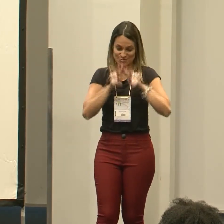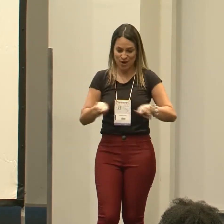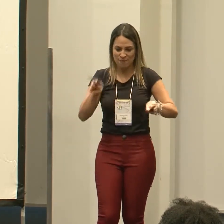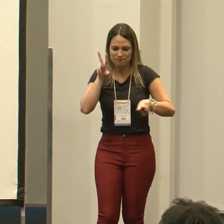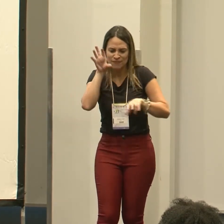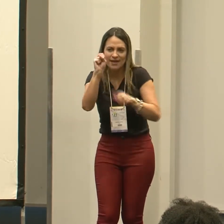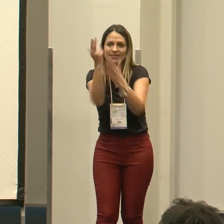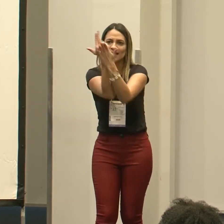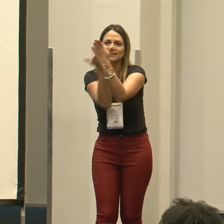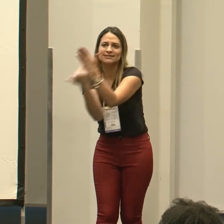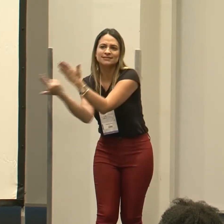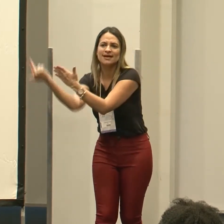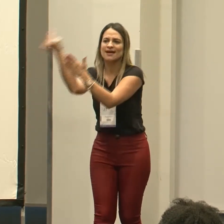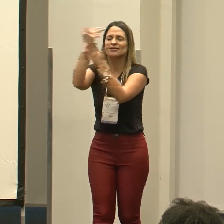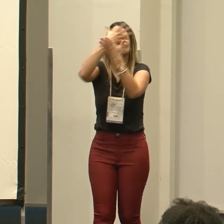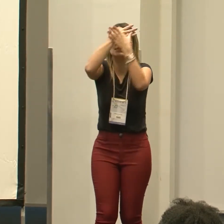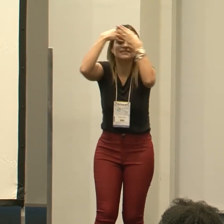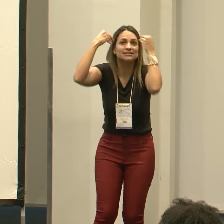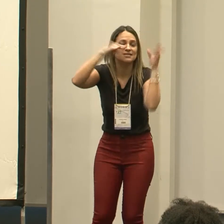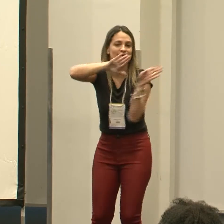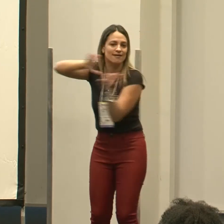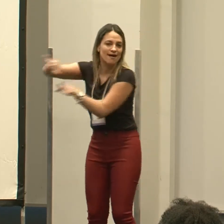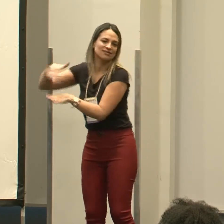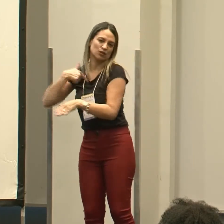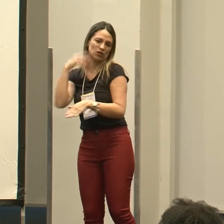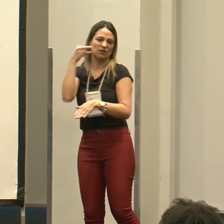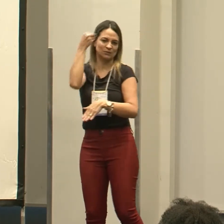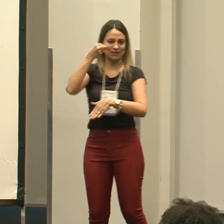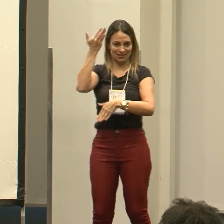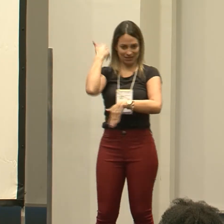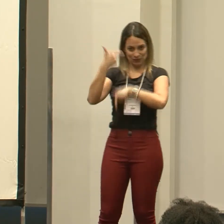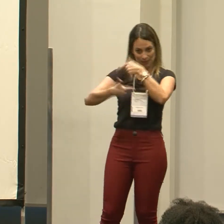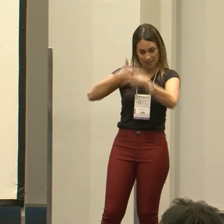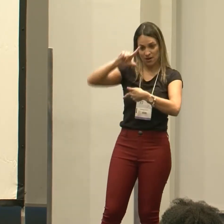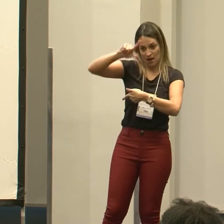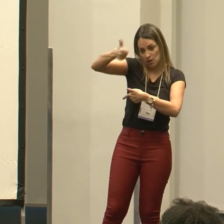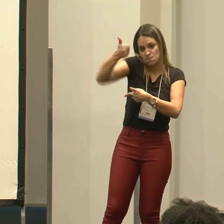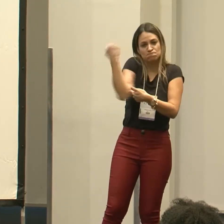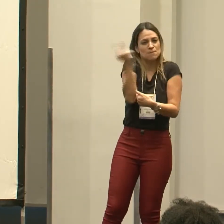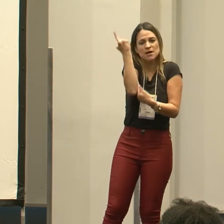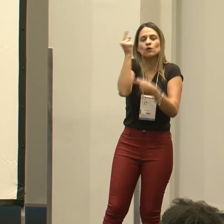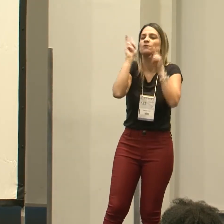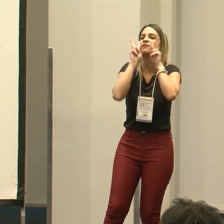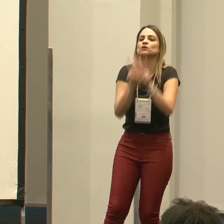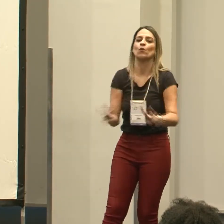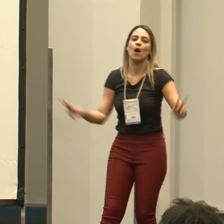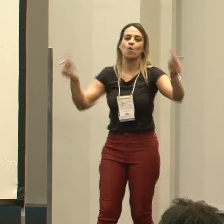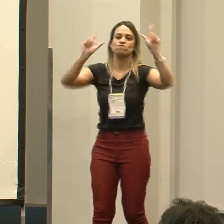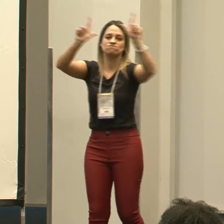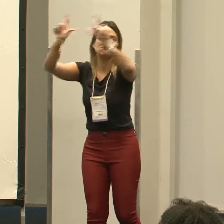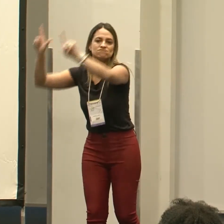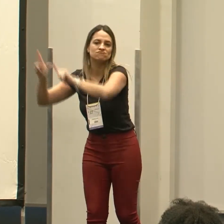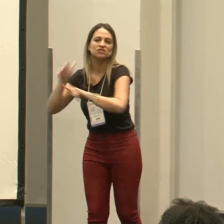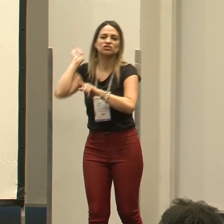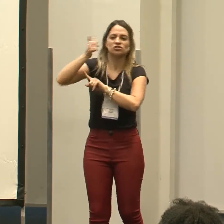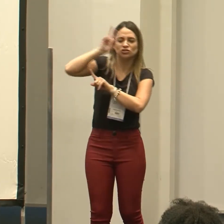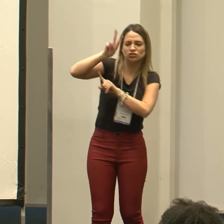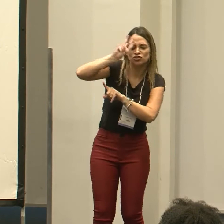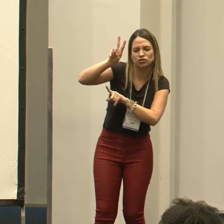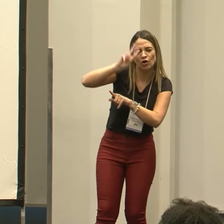visual. Então, ele vai ver imagens. Eu já tenho experiência, já trabalhei durante muito tempo